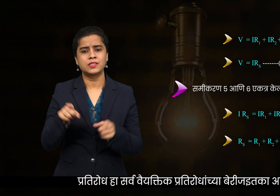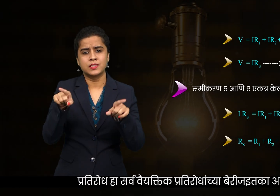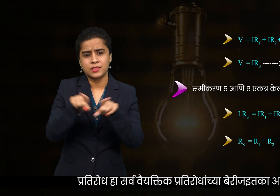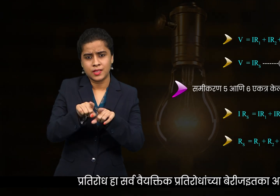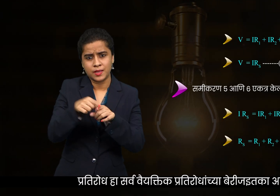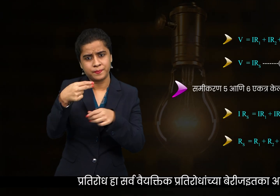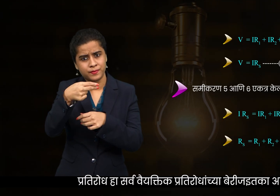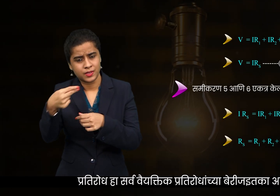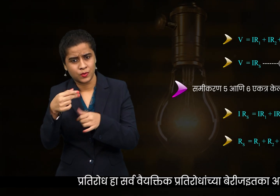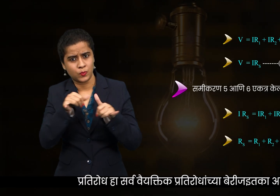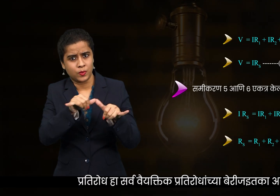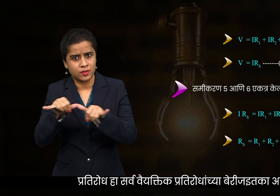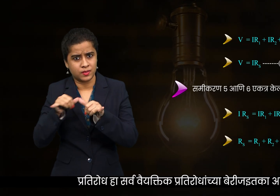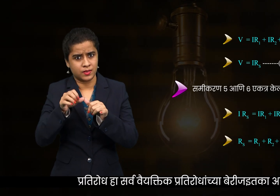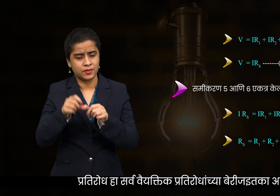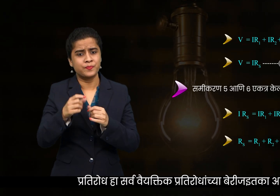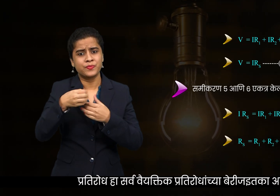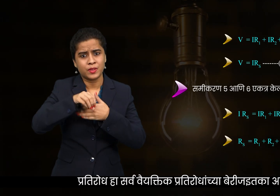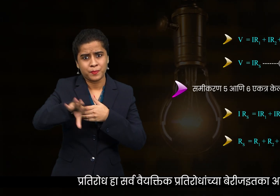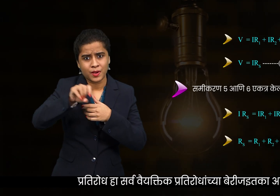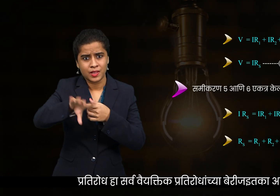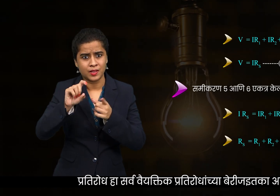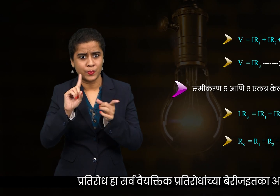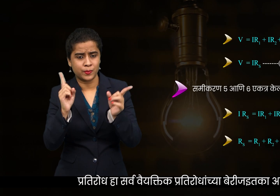वैयक्तिक प्रतिरोधांच्या बेरजी इतका असतो